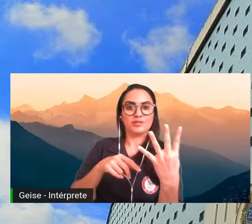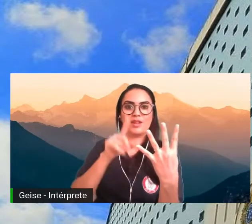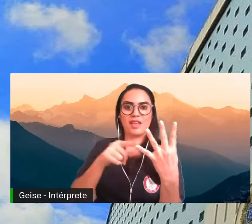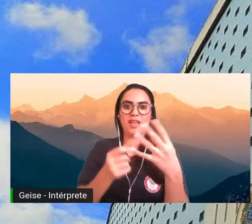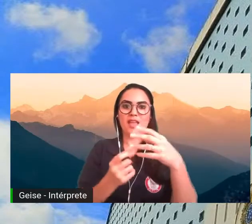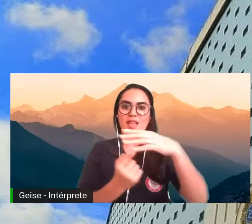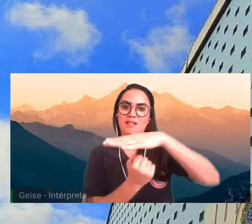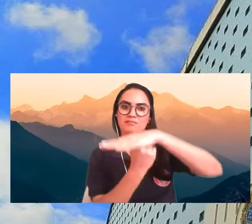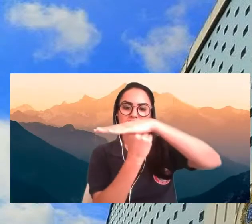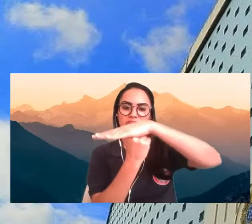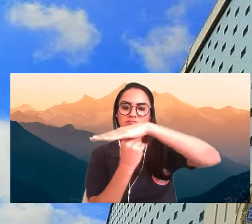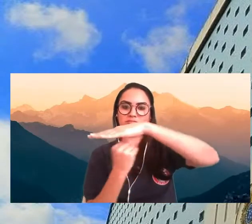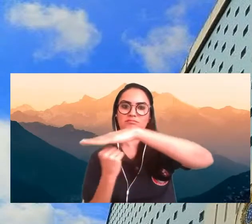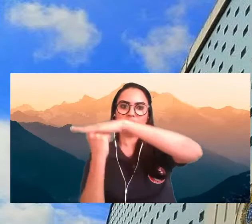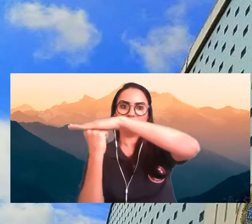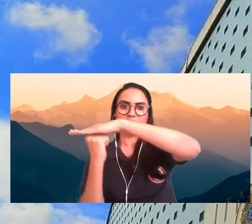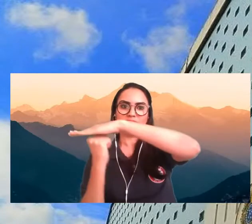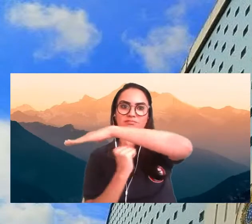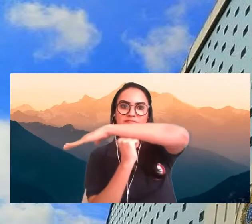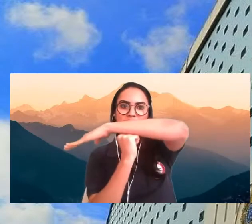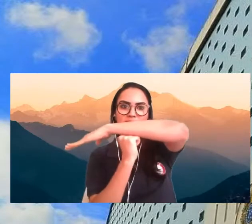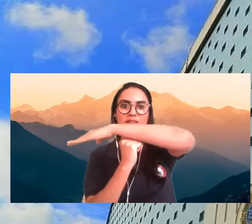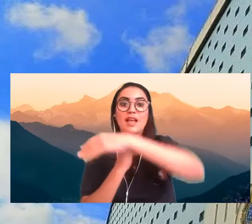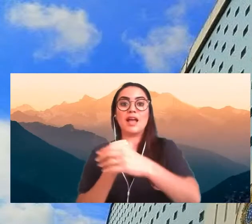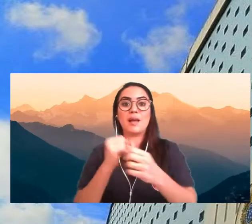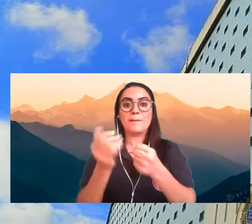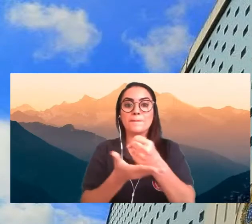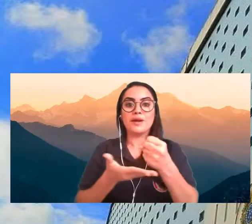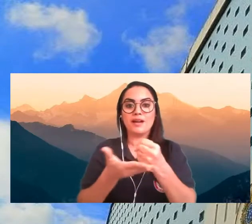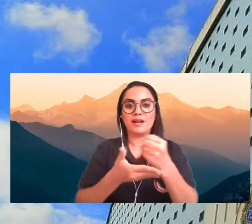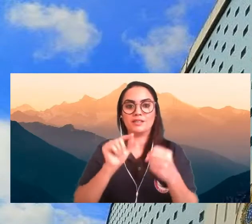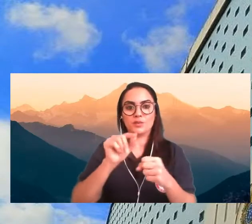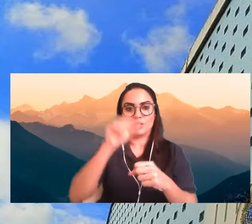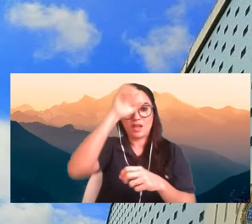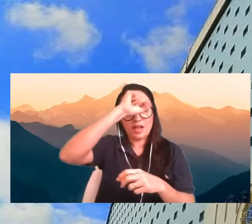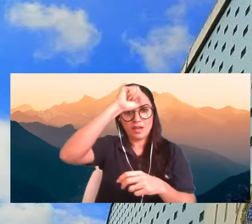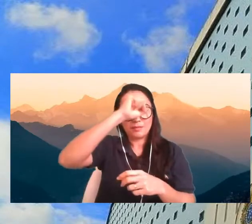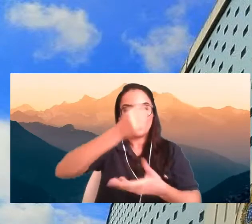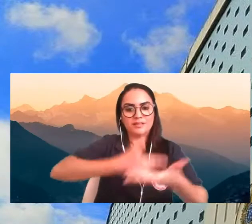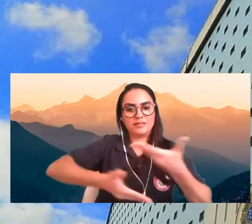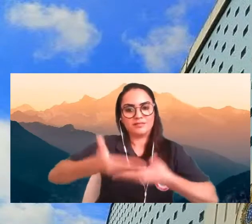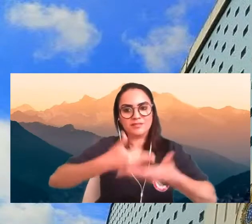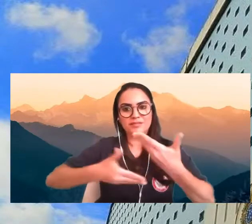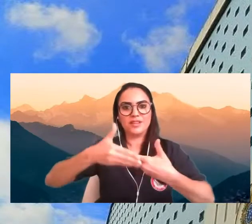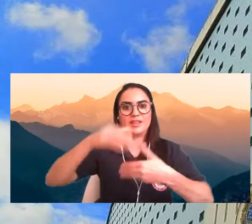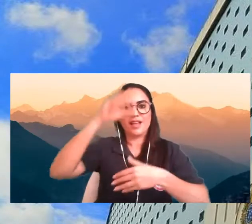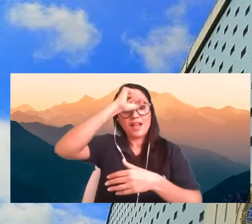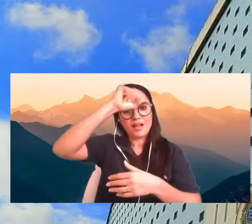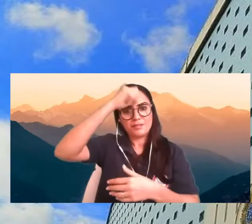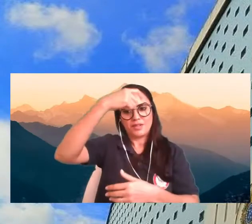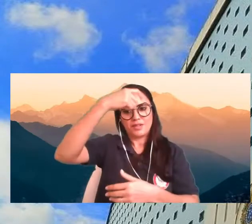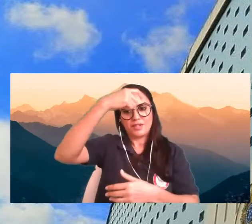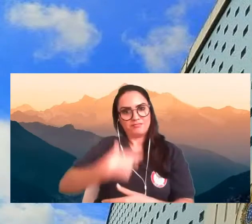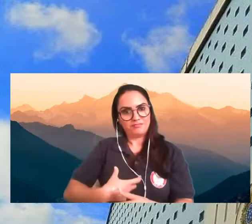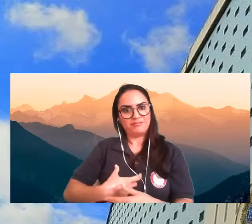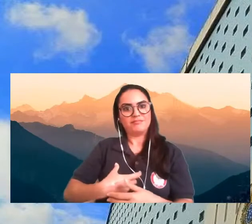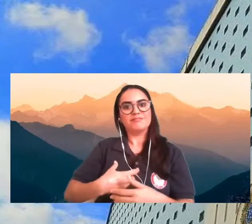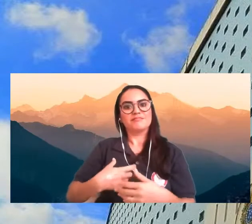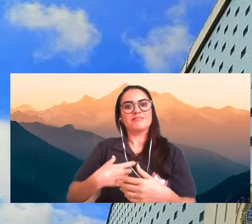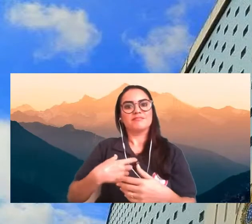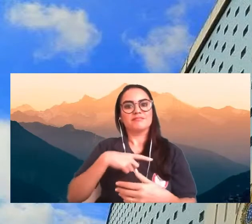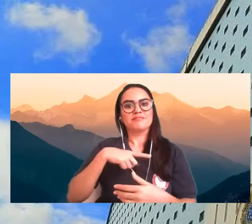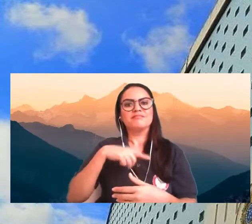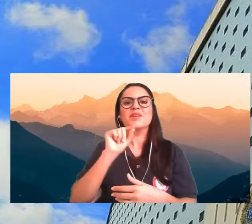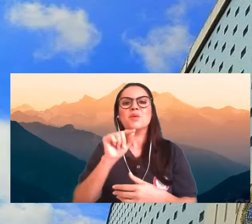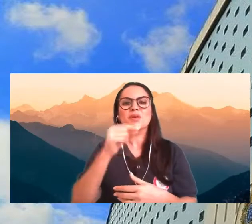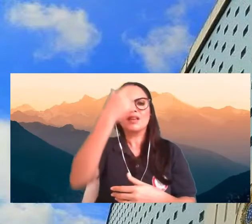da Unesco, aprender a conhecer, aprender a fazer, aprender a conviver, aprender a ser. A ser o quê? É preciso perguntar o que é que